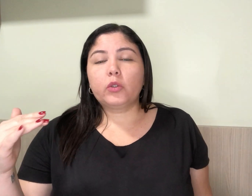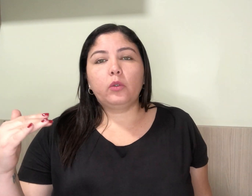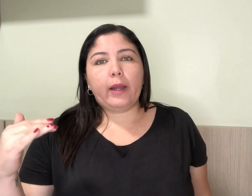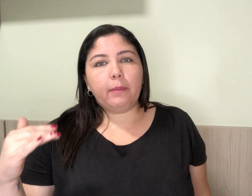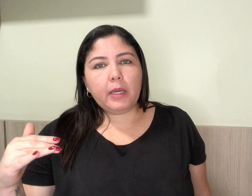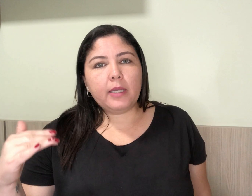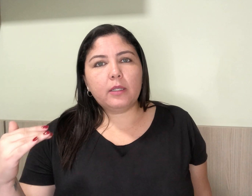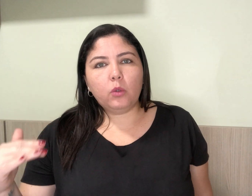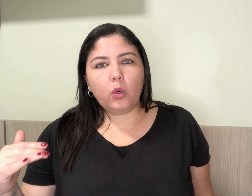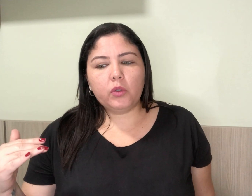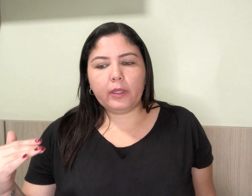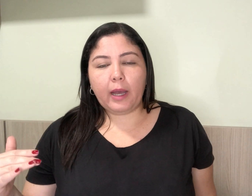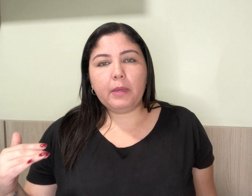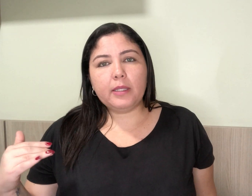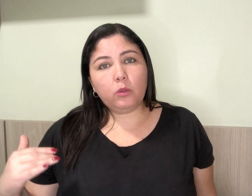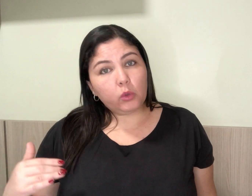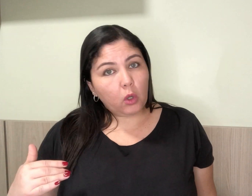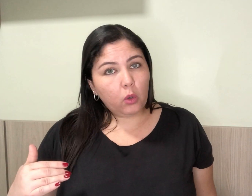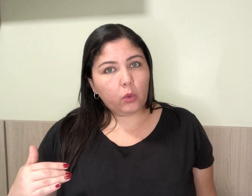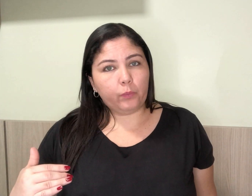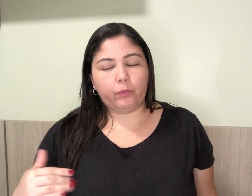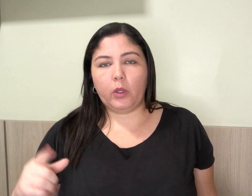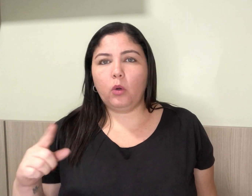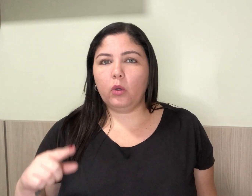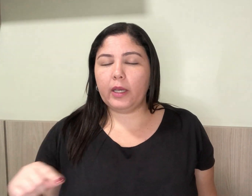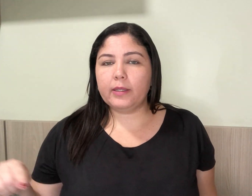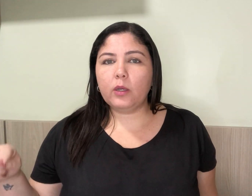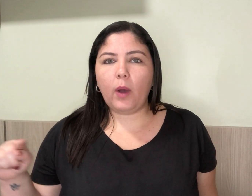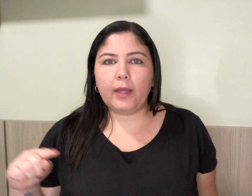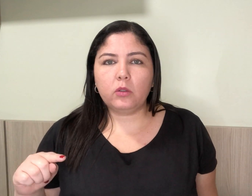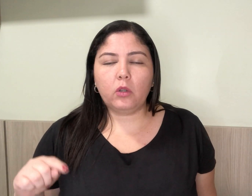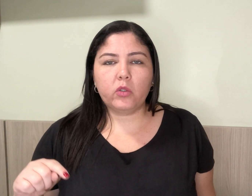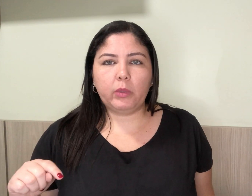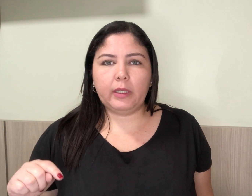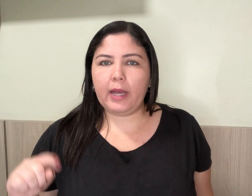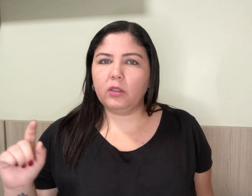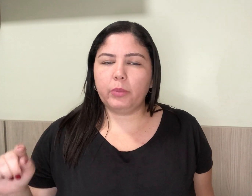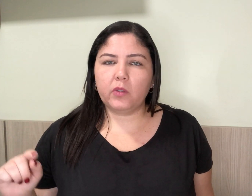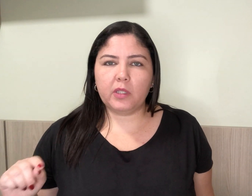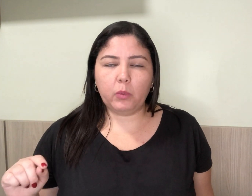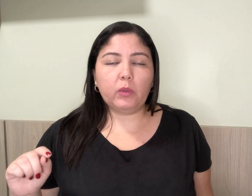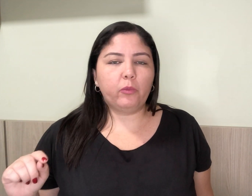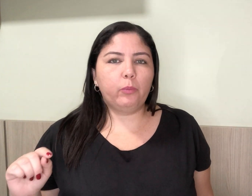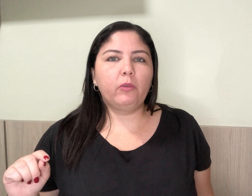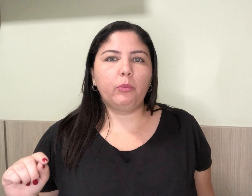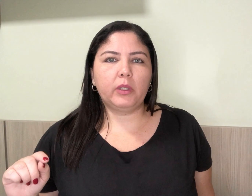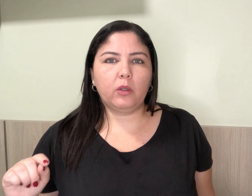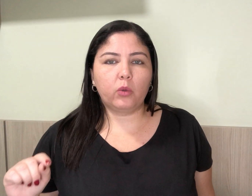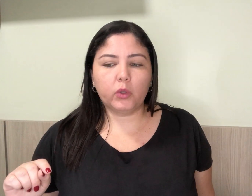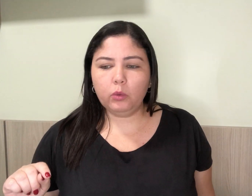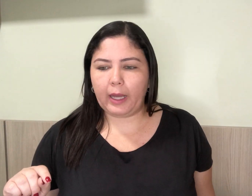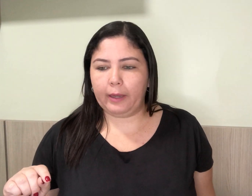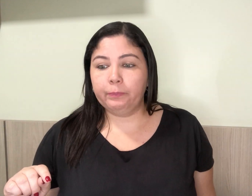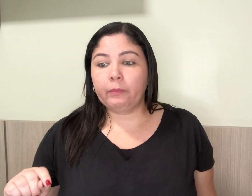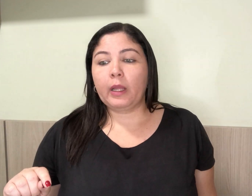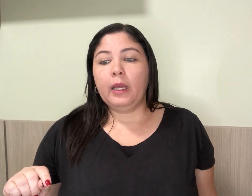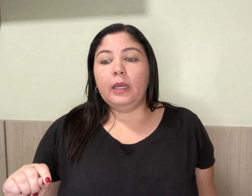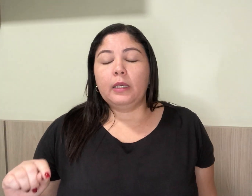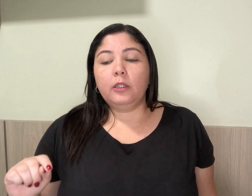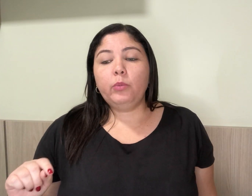na cabeça e no tronco. Eu coloquei esse quadro no nosso material, depois vocês vão poder consultar. Então, por